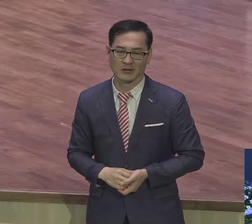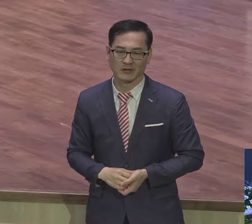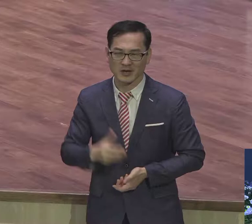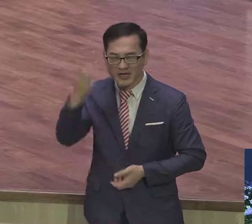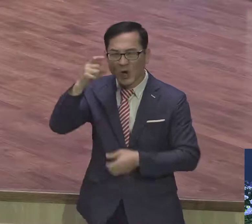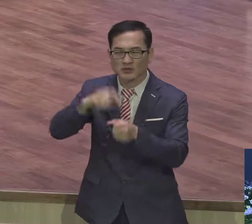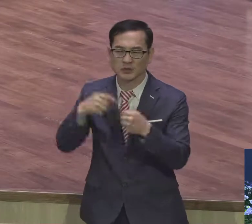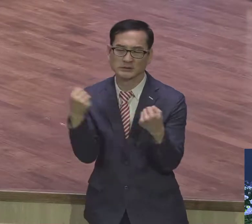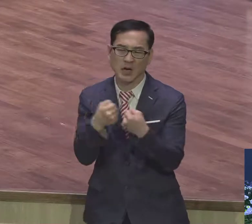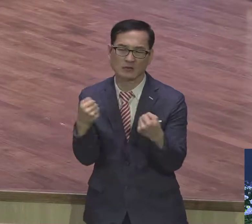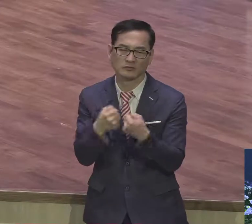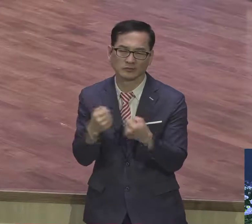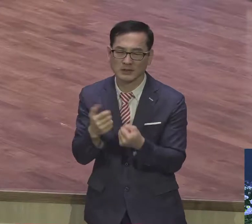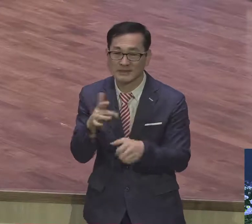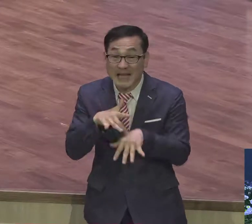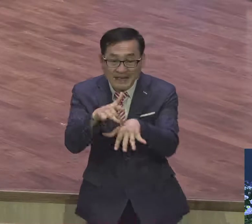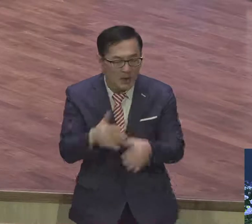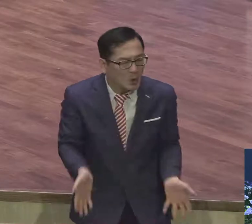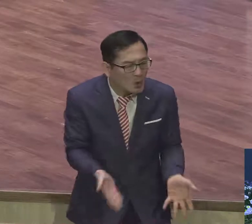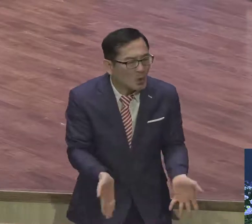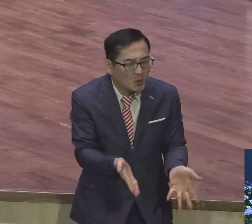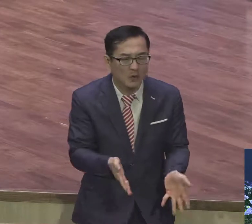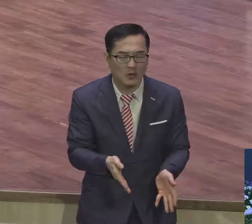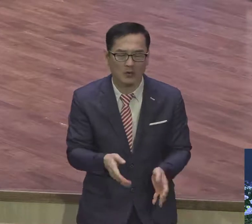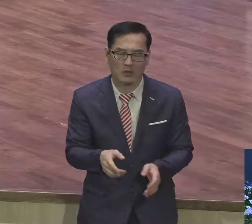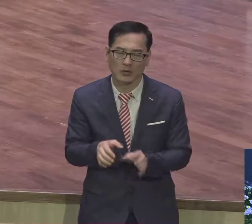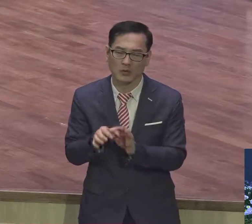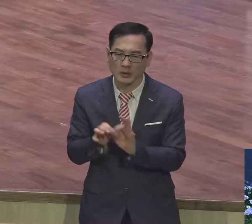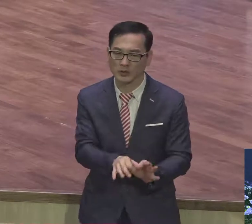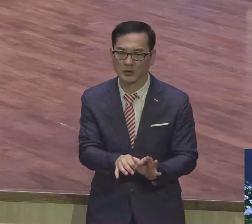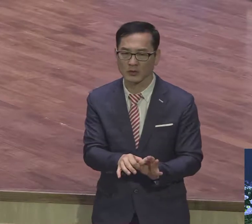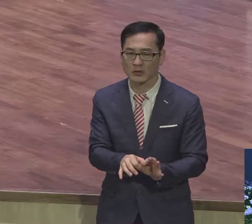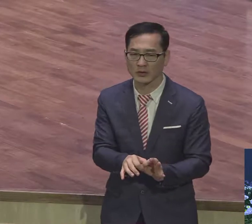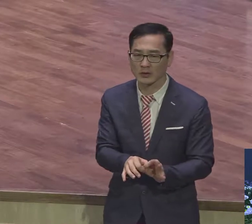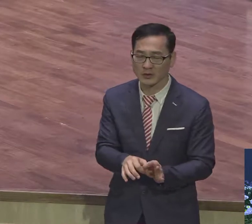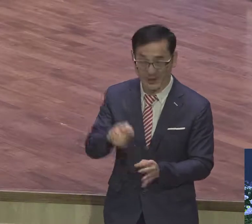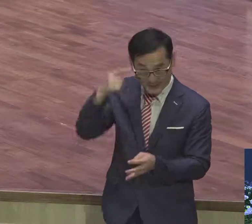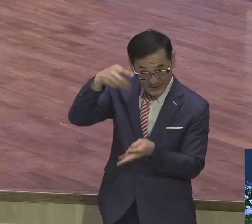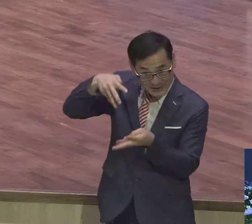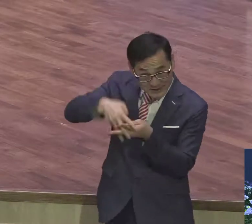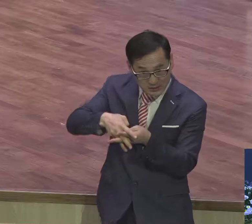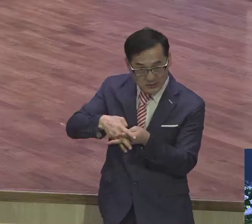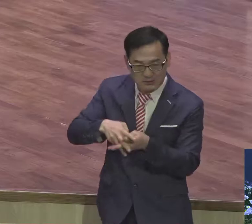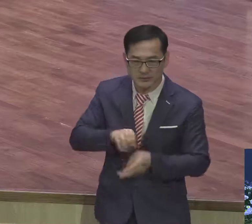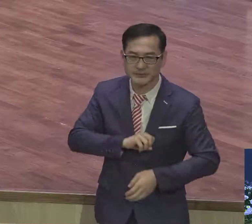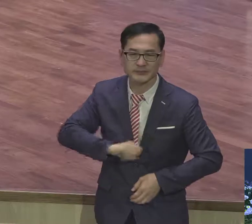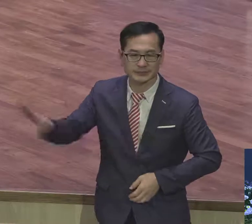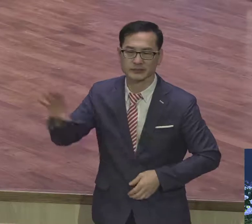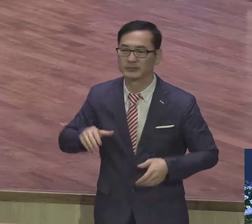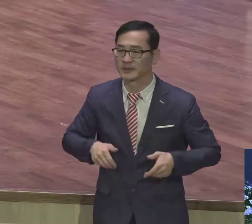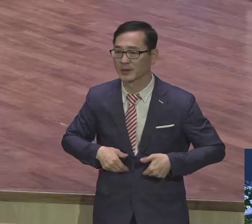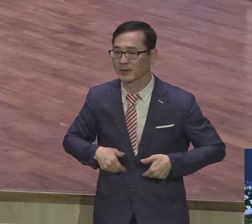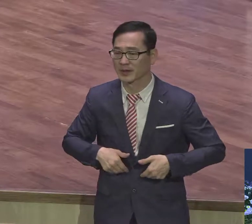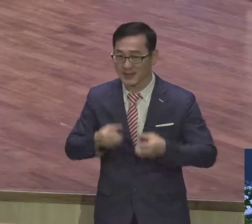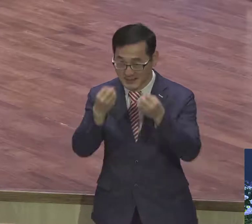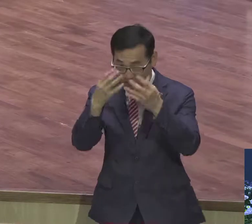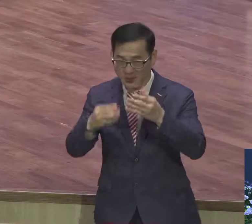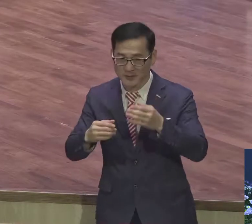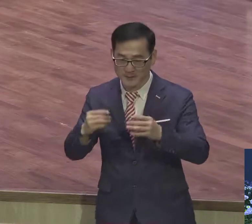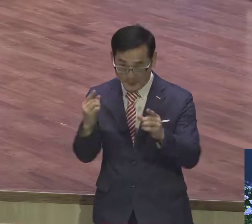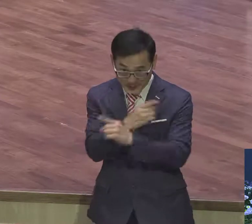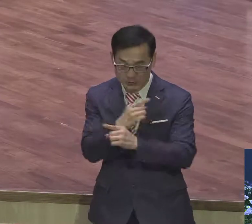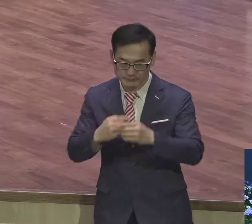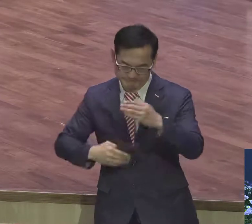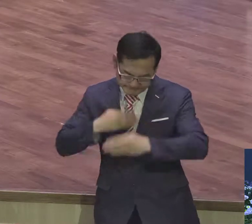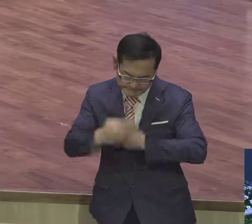영적 싸움이 치열합니다. 그래서 이 틀을 벗어나지 못하면 그릇을 빨리빨리 갱신하고 개개해서